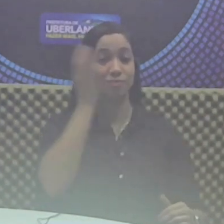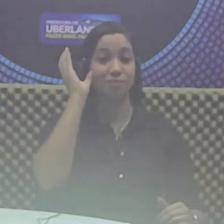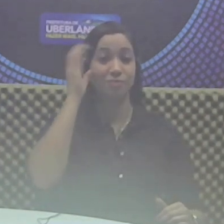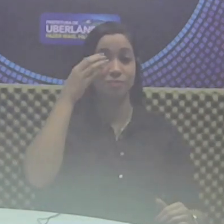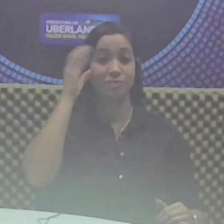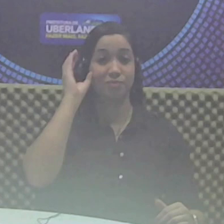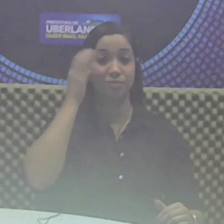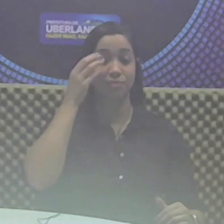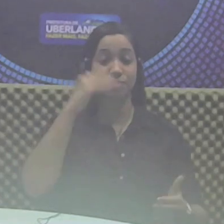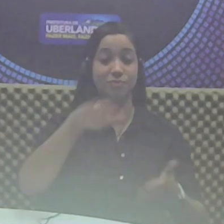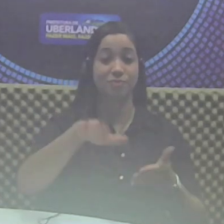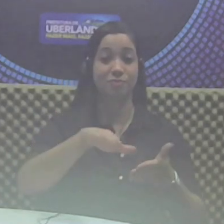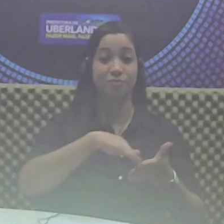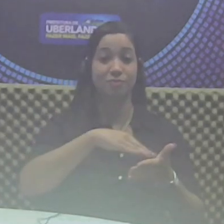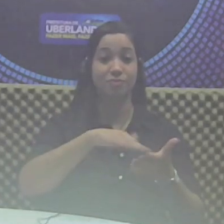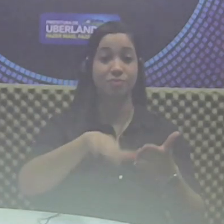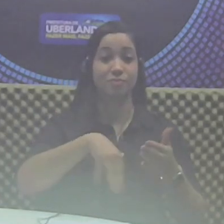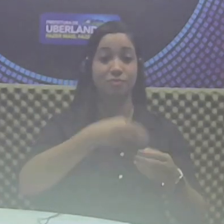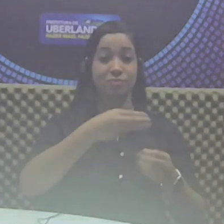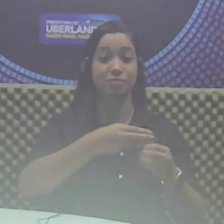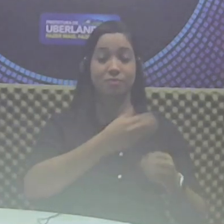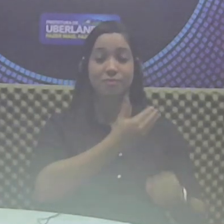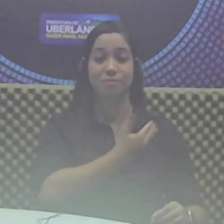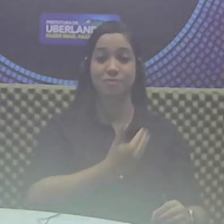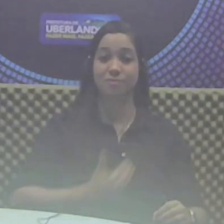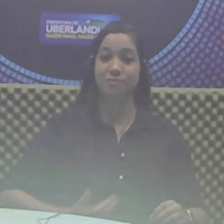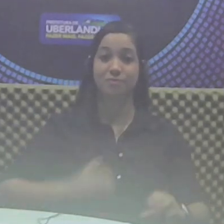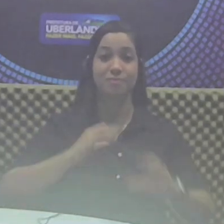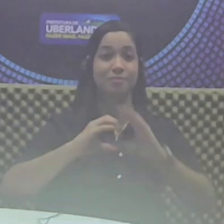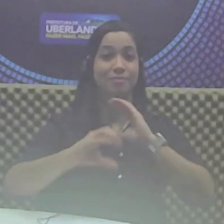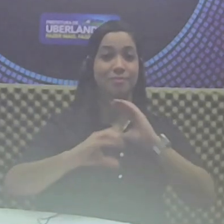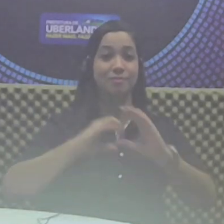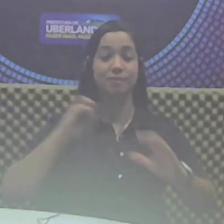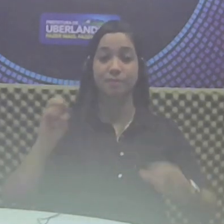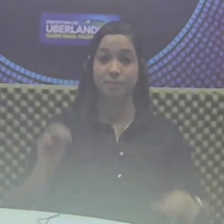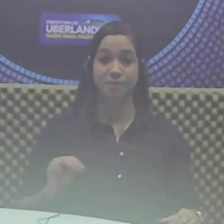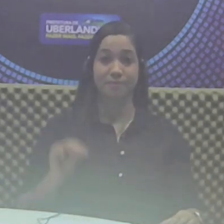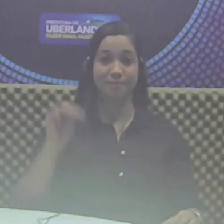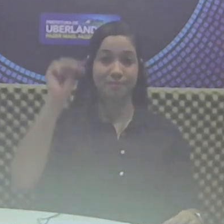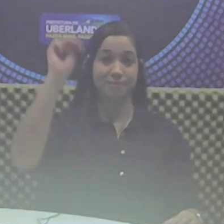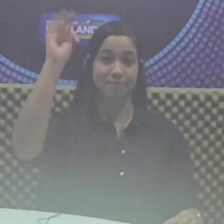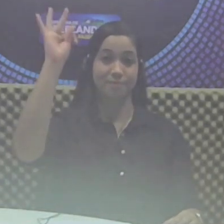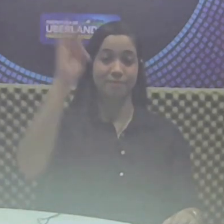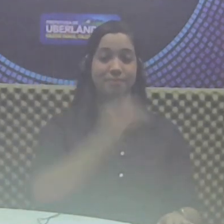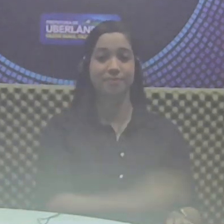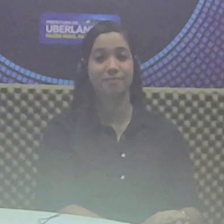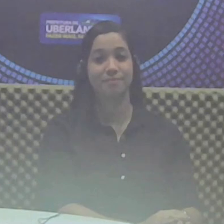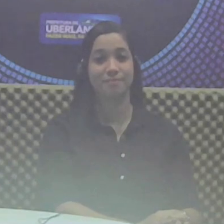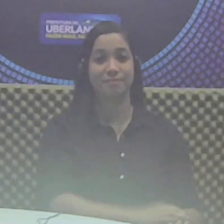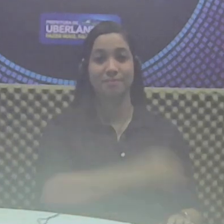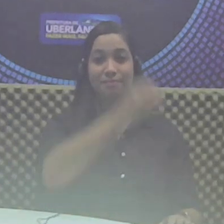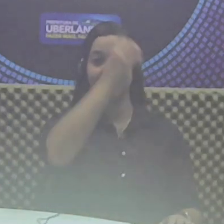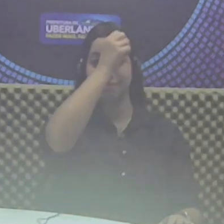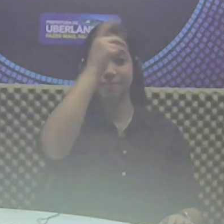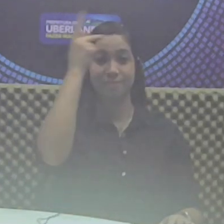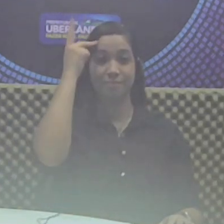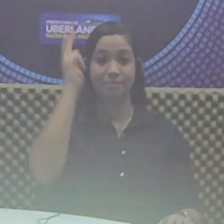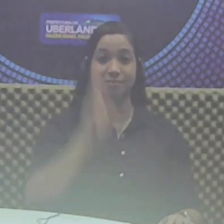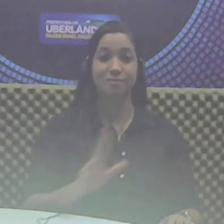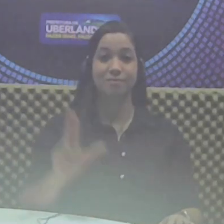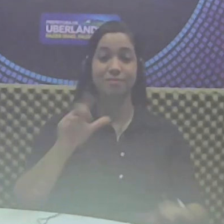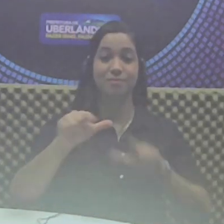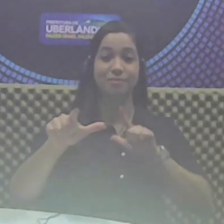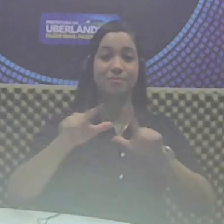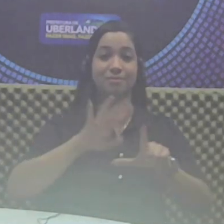Sila secretário municipal de governo e comunicação Marco Túlio de Castro Caliman Prefeitura de Uberlândia fazer